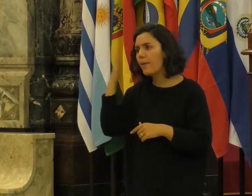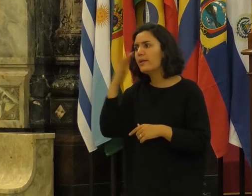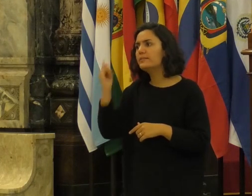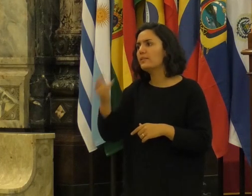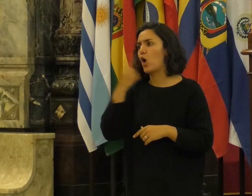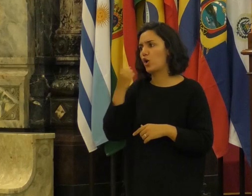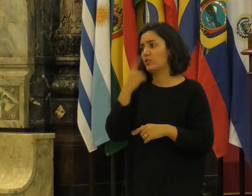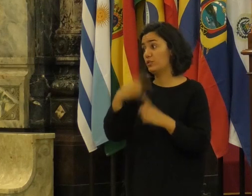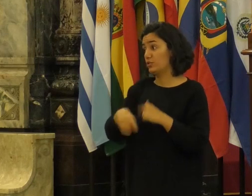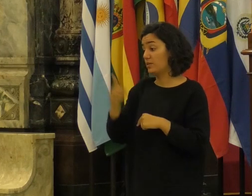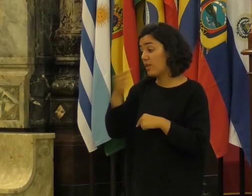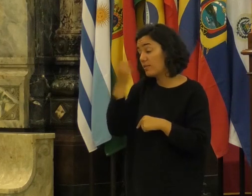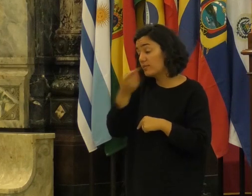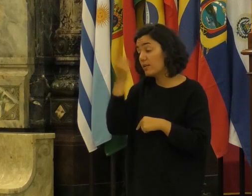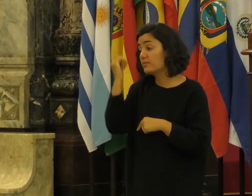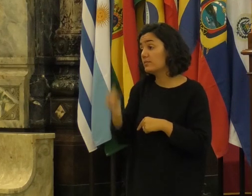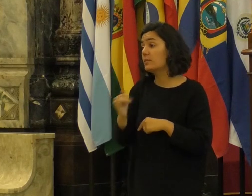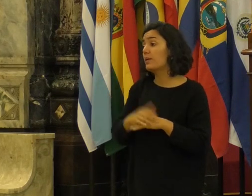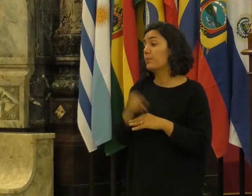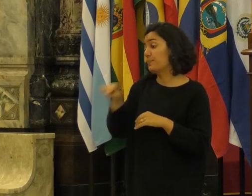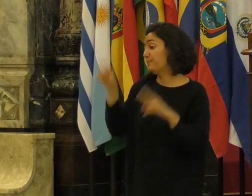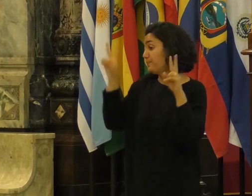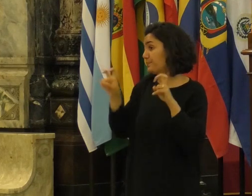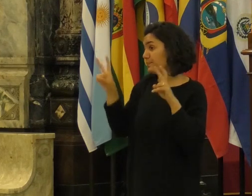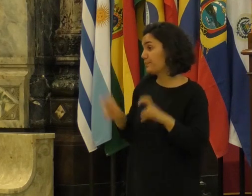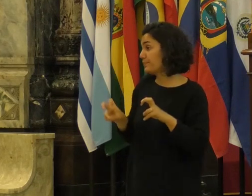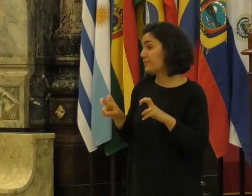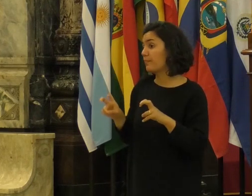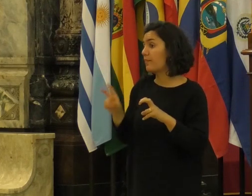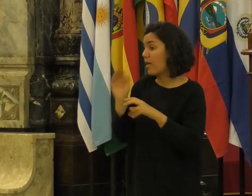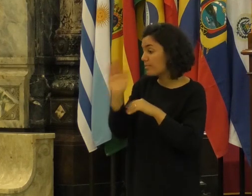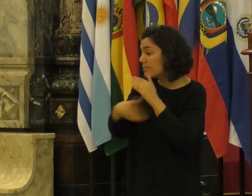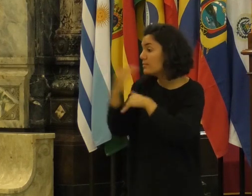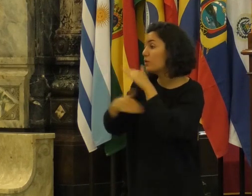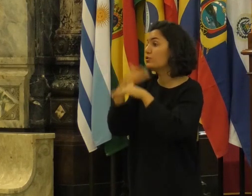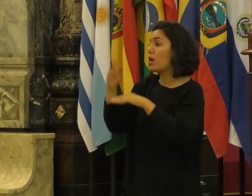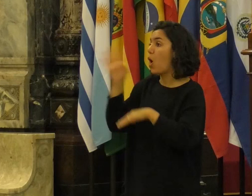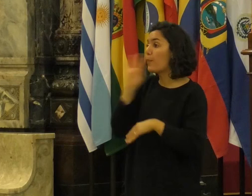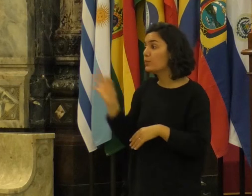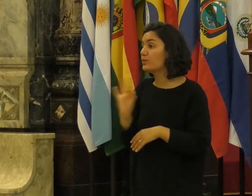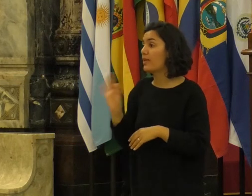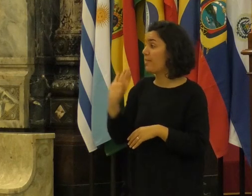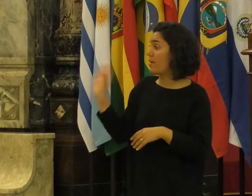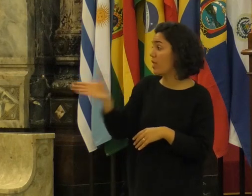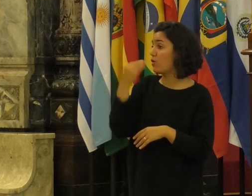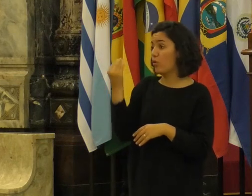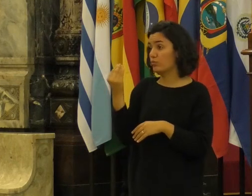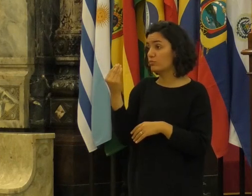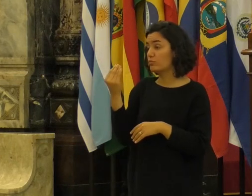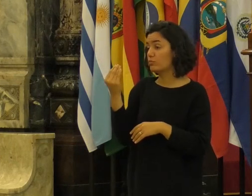Y creo que es interesante, muy interesante, porque el asunto es desarrollar oportunidades para todos y en función de todo.